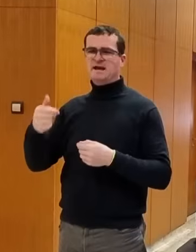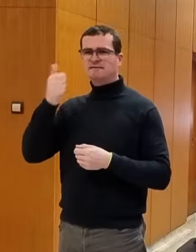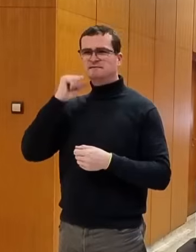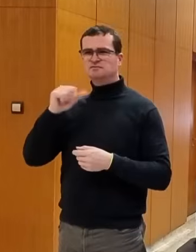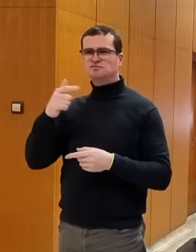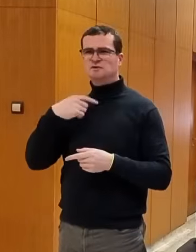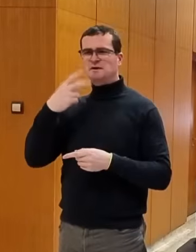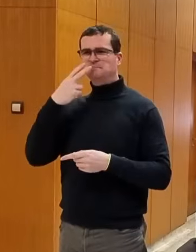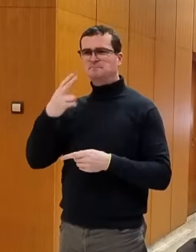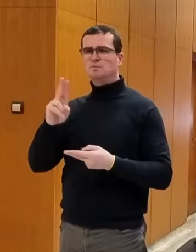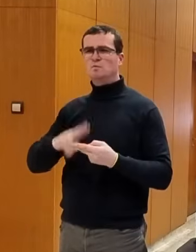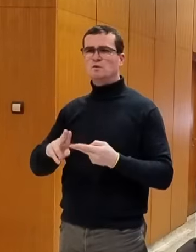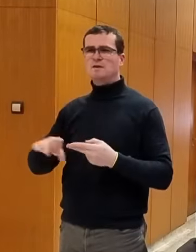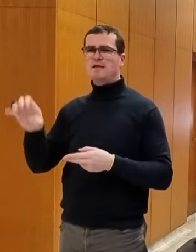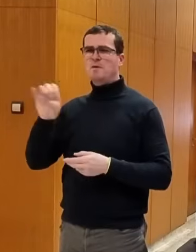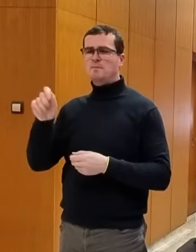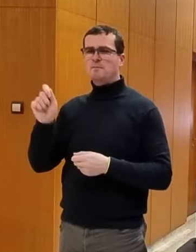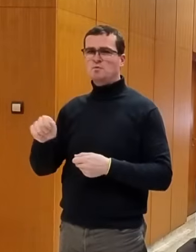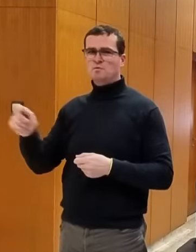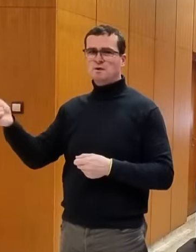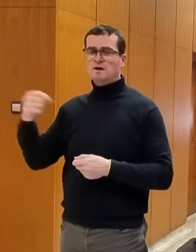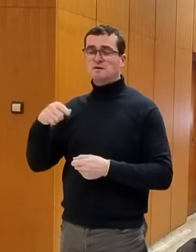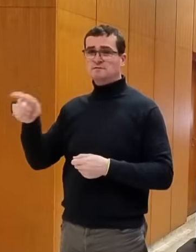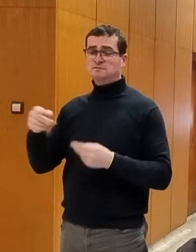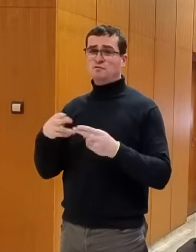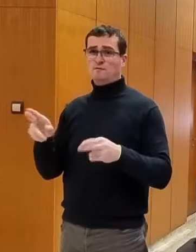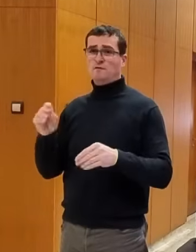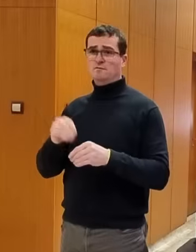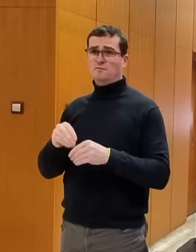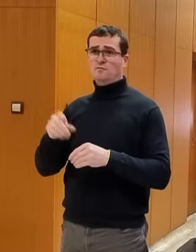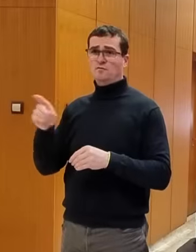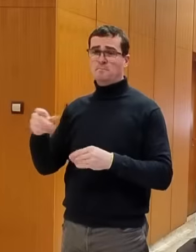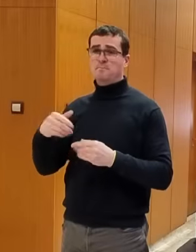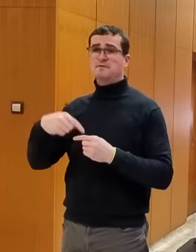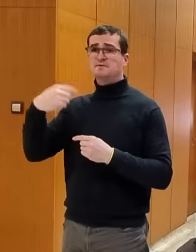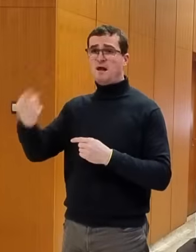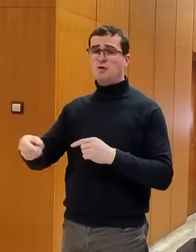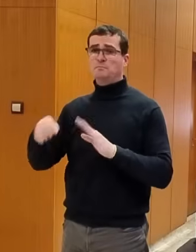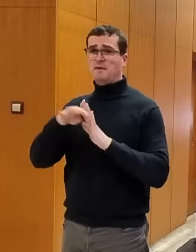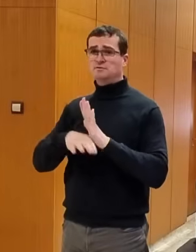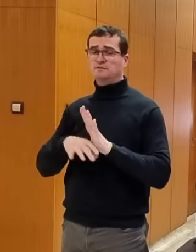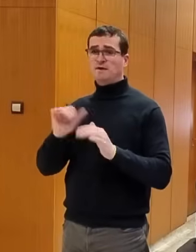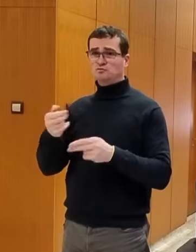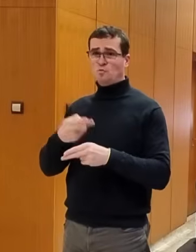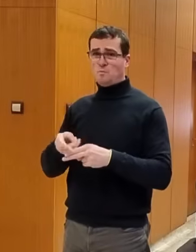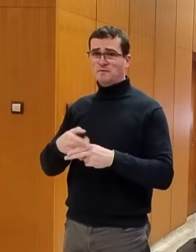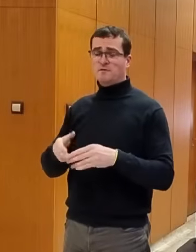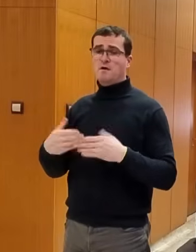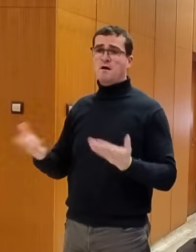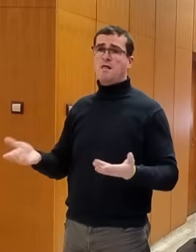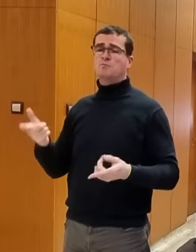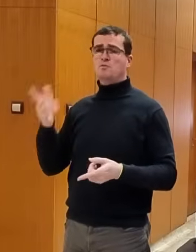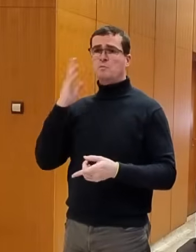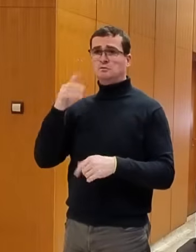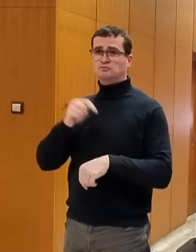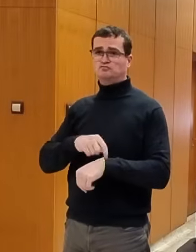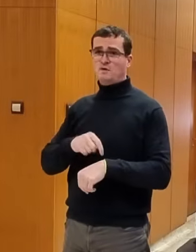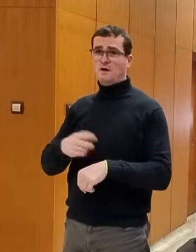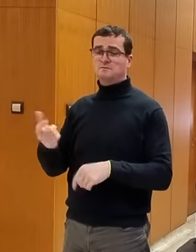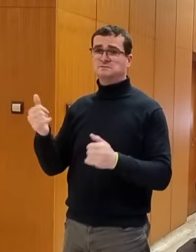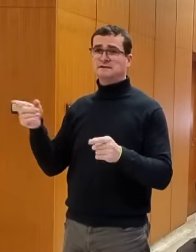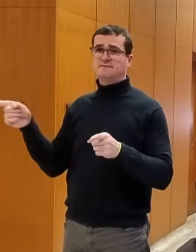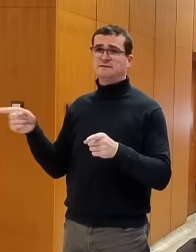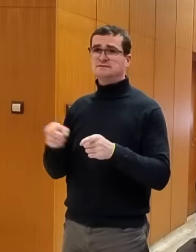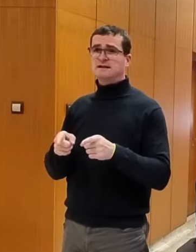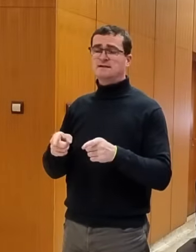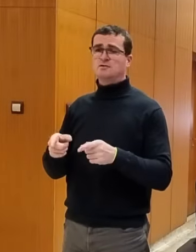si vedela aj úrad Európskej prokuratúry, by ste otvorení pre to, aby sa to teda v tom ďalšom legislatívnom procese ešte nejaké upravilo, ale respektíve bude na to vôbec čas, ak vedete na